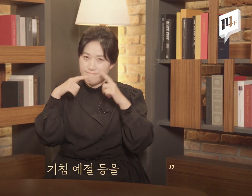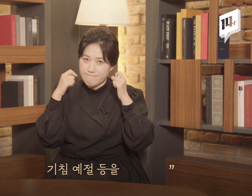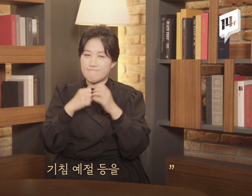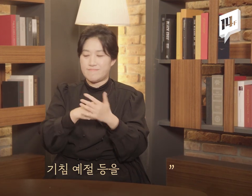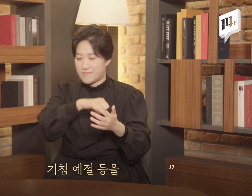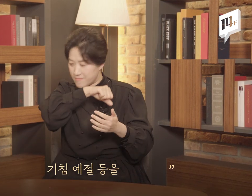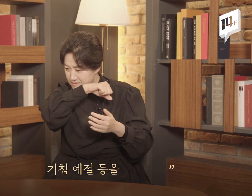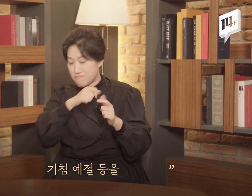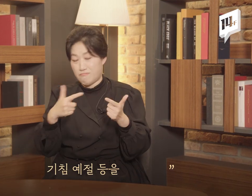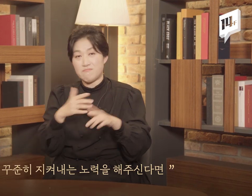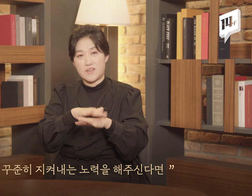음